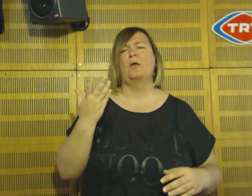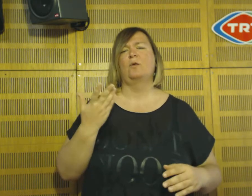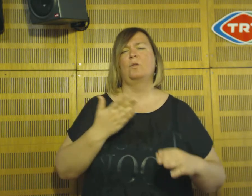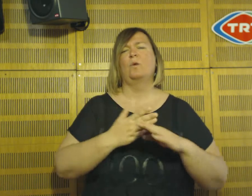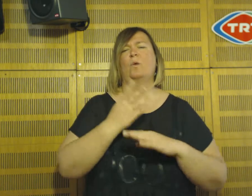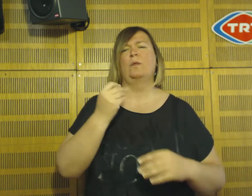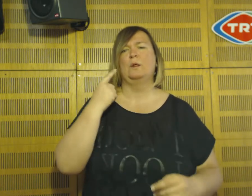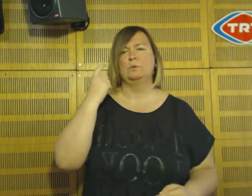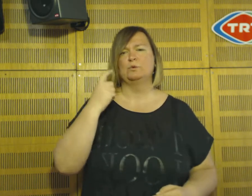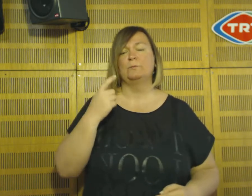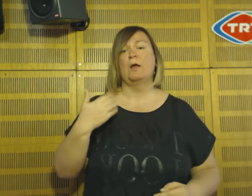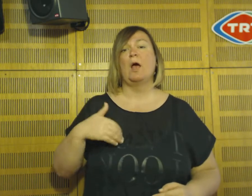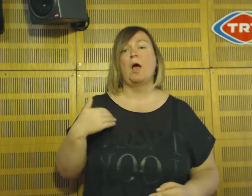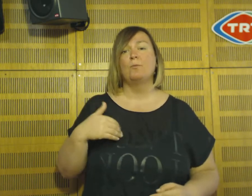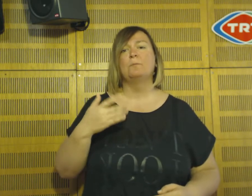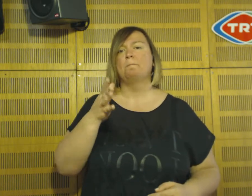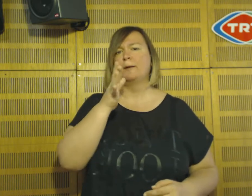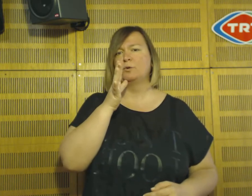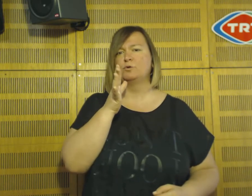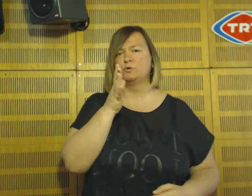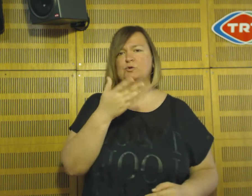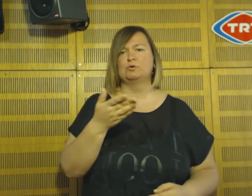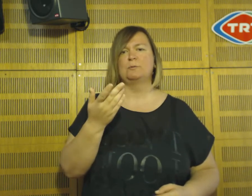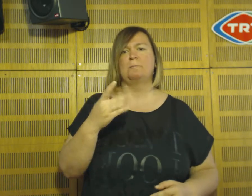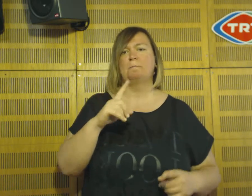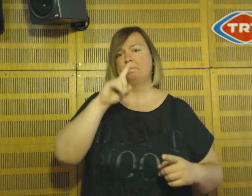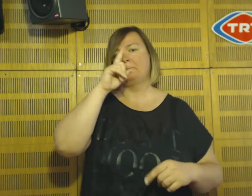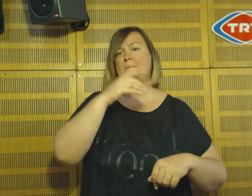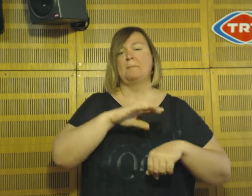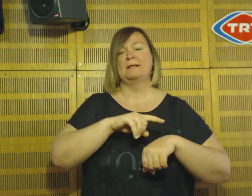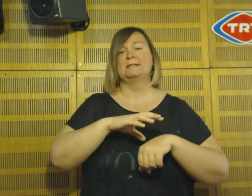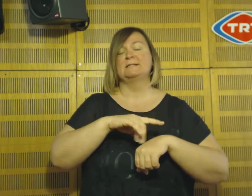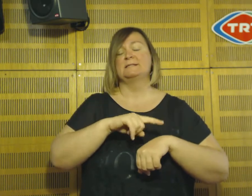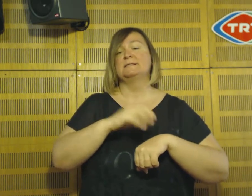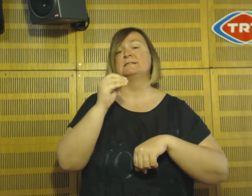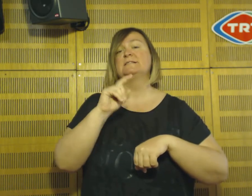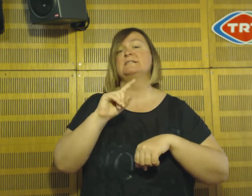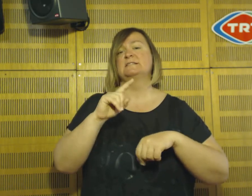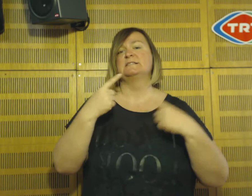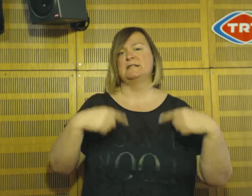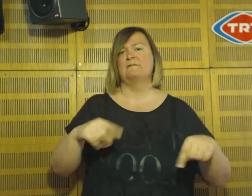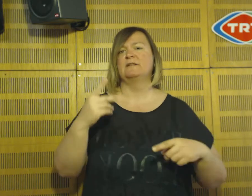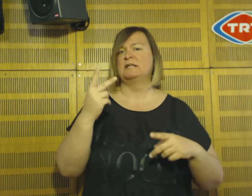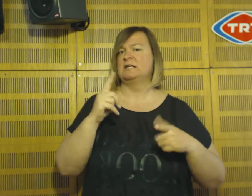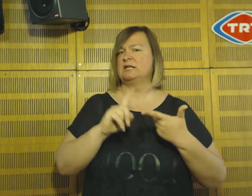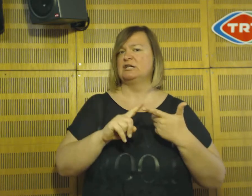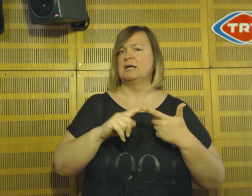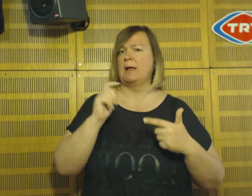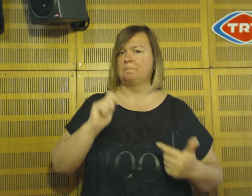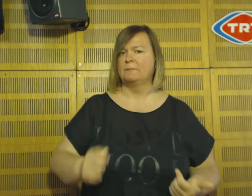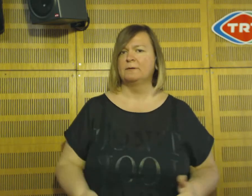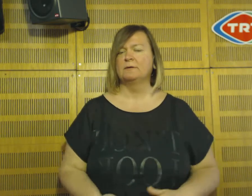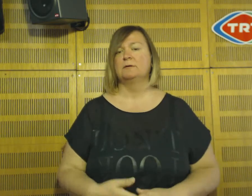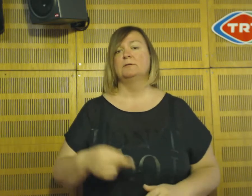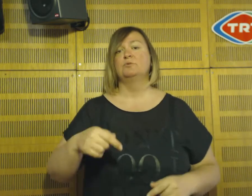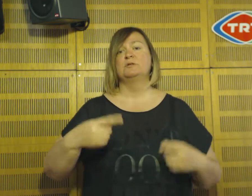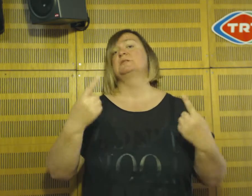düşünüyorum. Kamuda biliyorsunuz bir merkezi sınav başladı artık. İkincisini yaptık. Evet. Ve bu sınavla